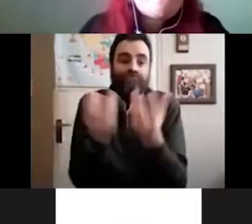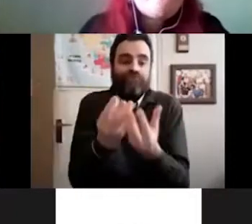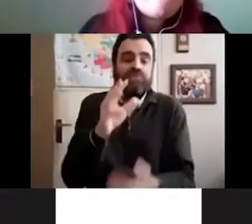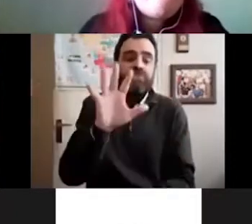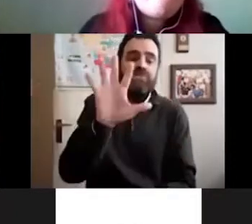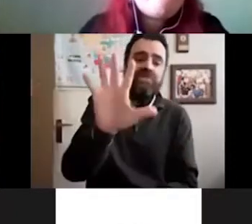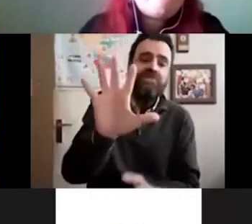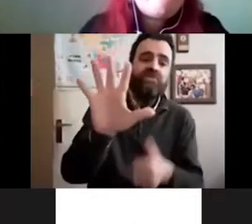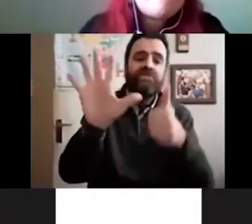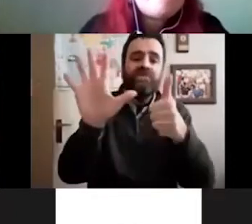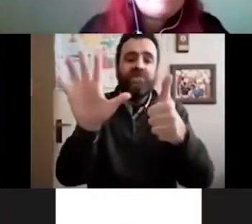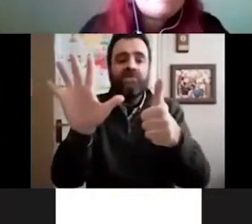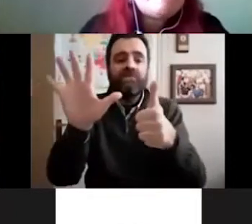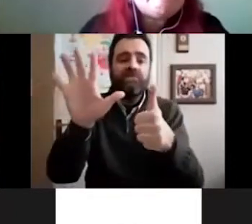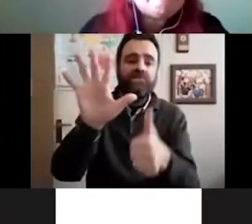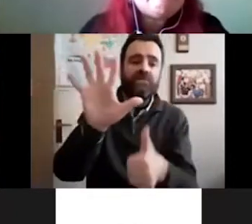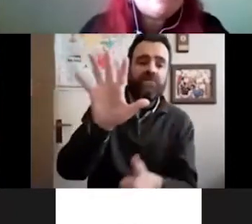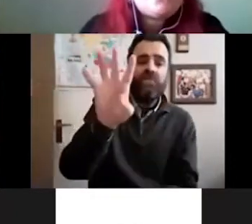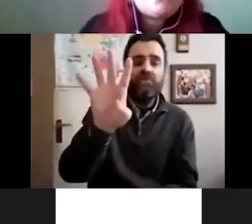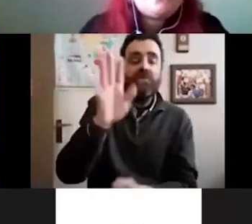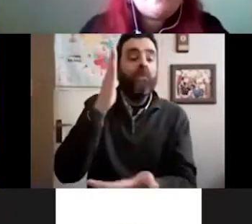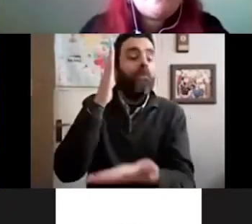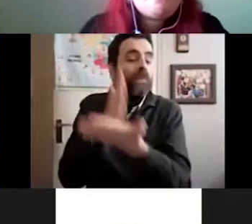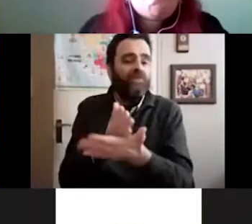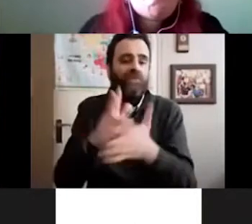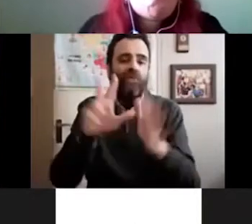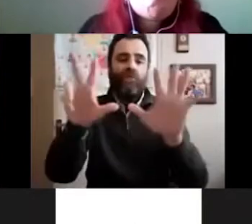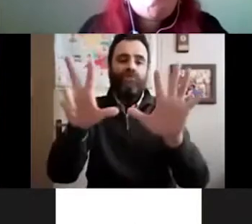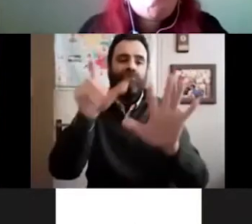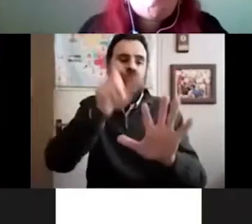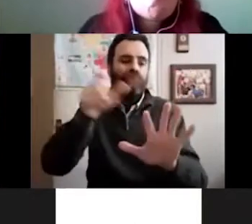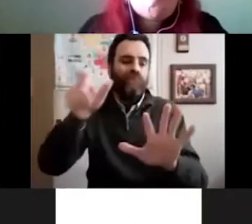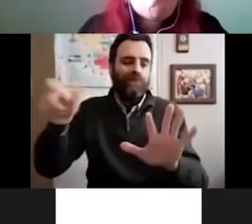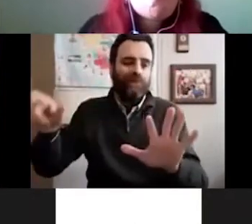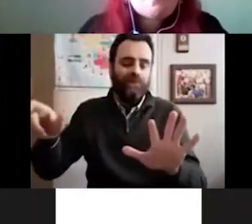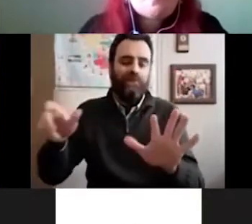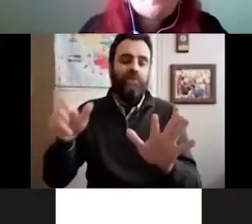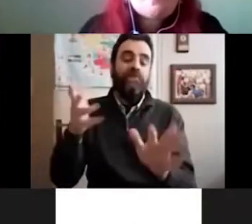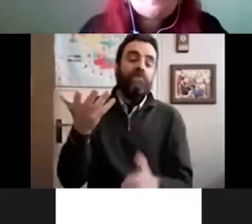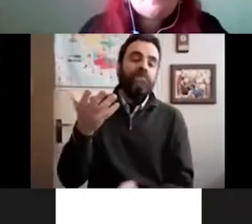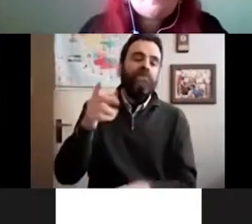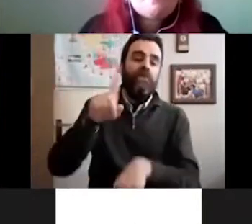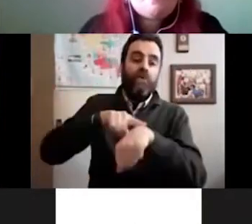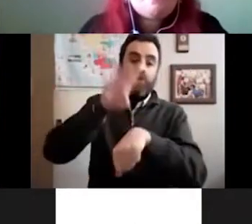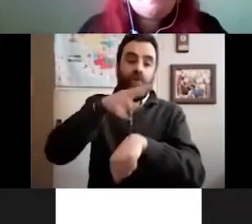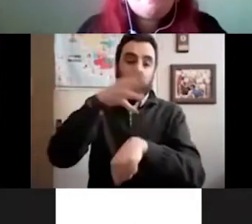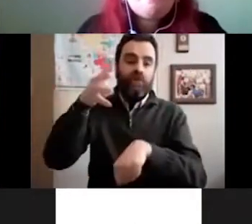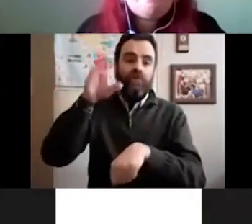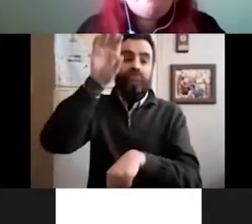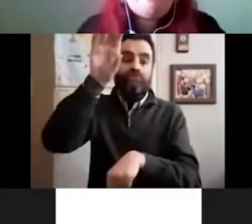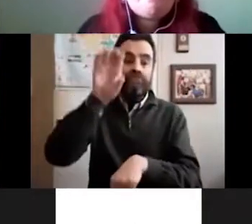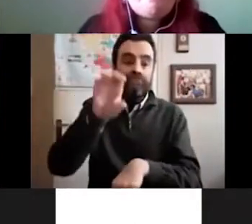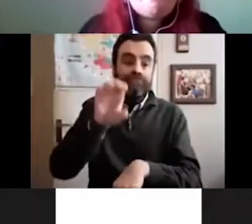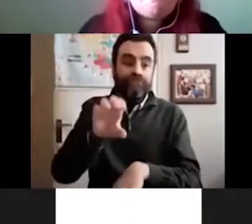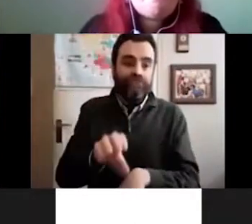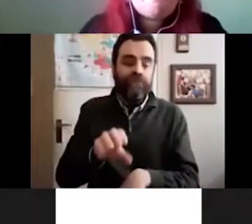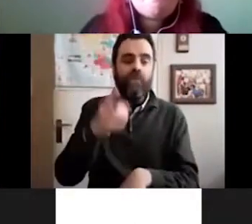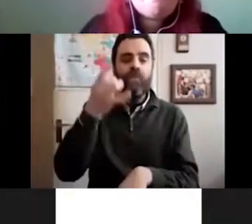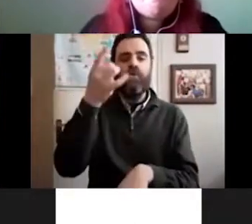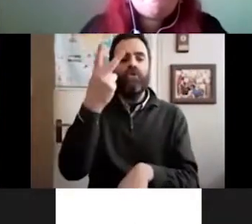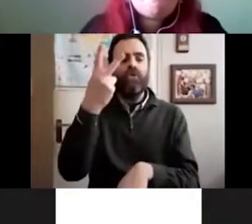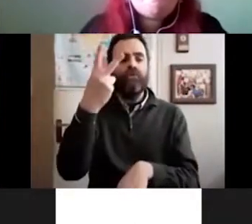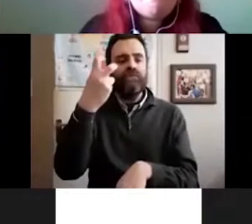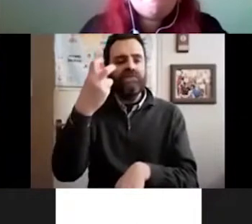asignaturas y por suerte, como esas asignaturas eran 5, 4, hasta 8 estudiantes, en